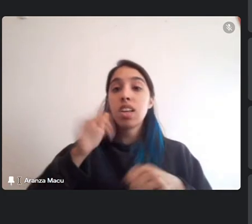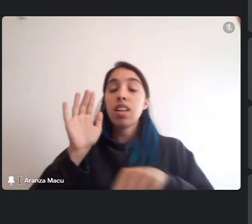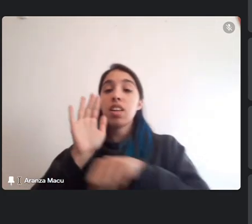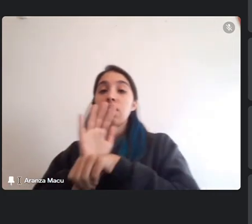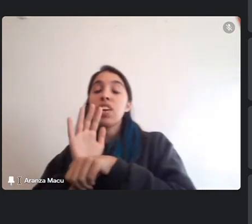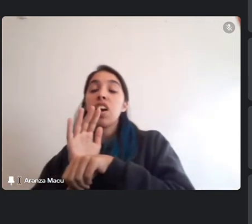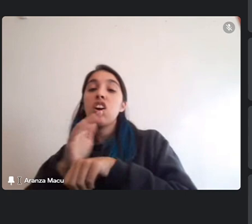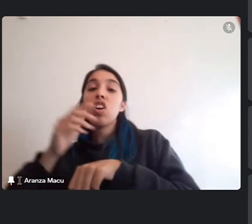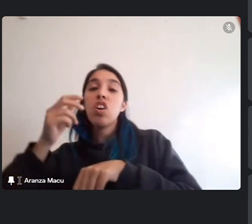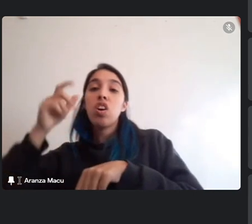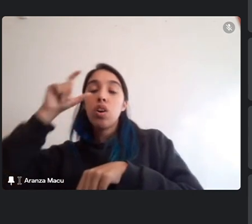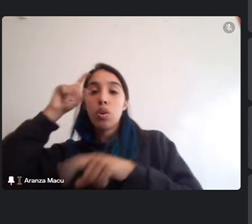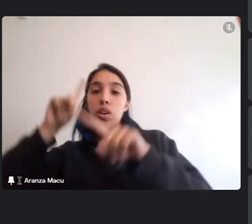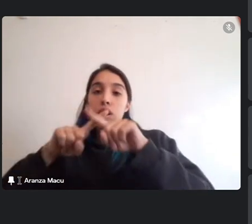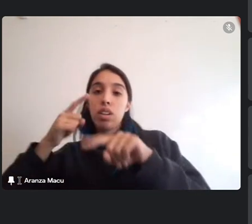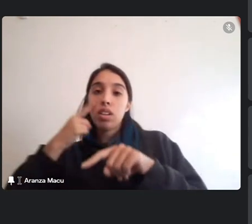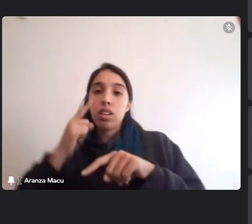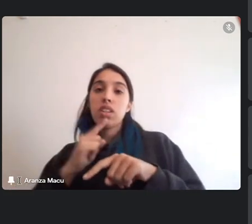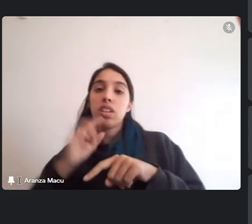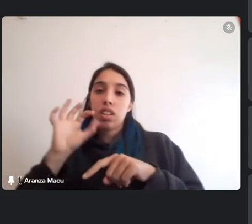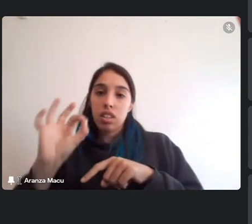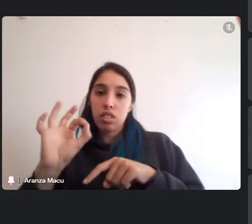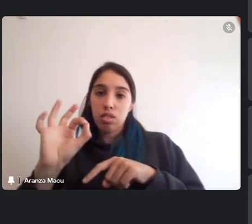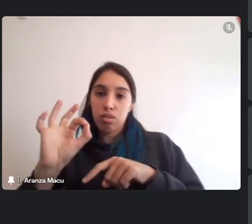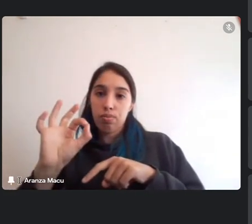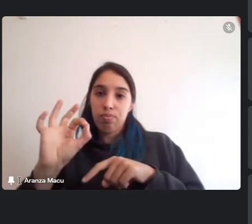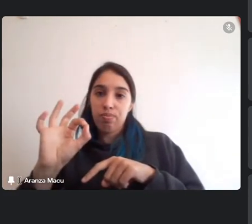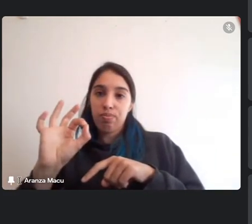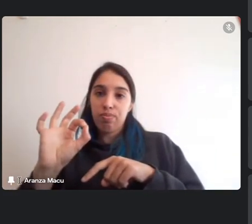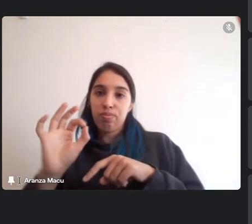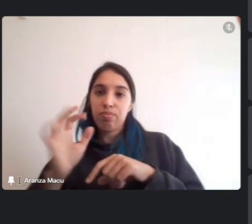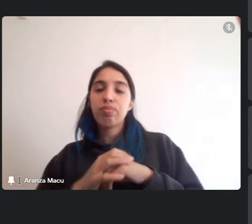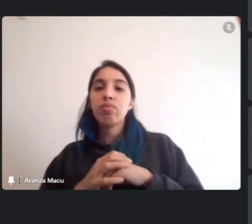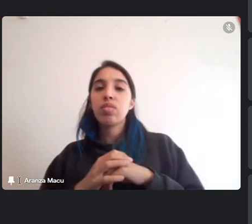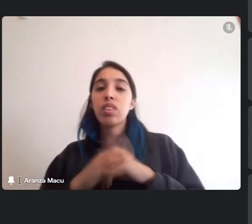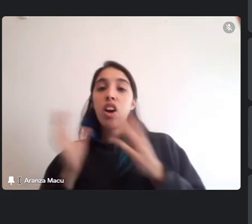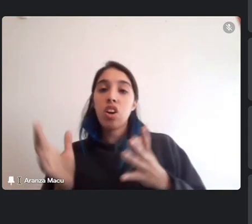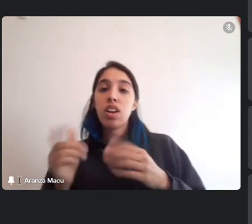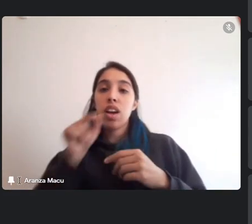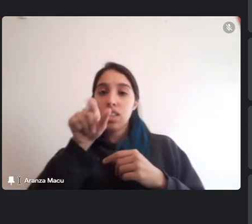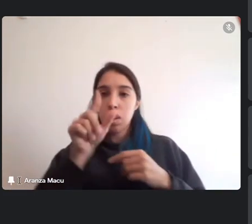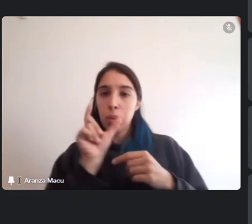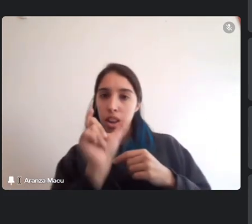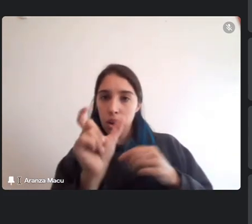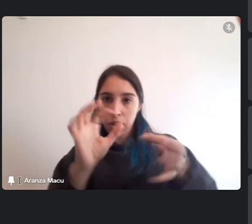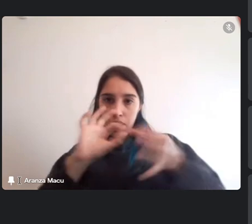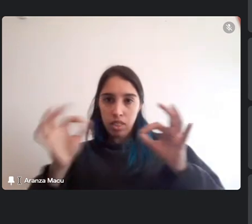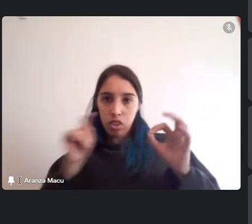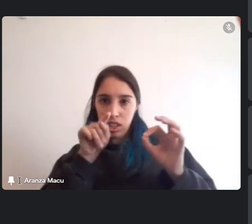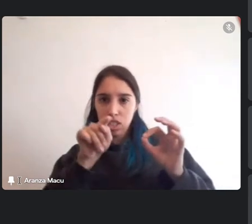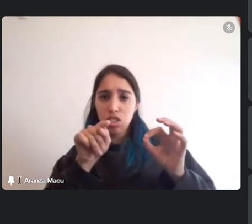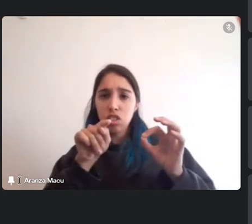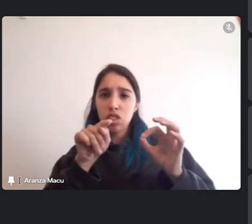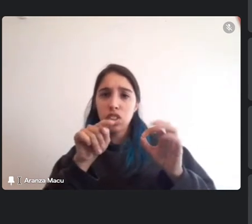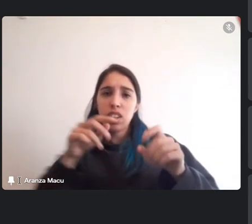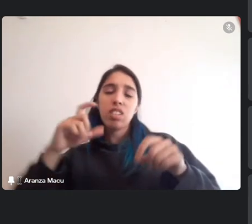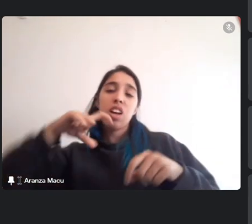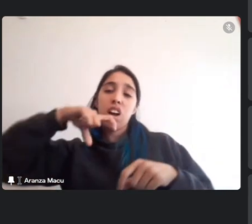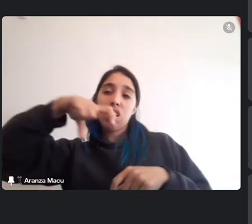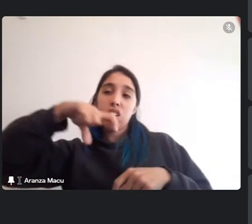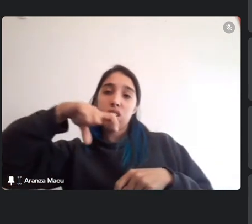Ser exitoso en una situación. Successful sería el adjetivo exitoso. ¿Sí? Uh-huh.